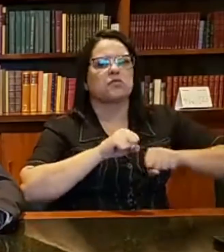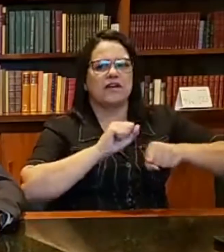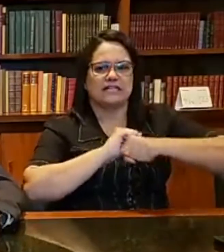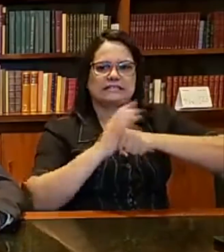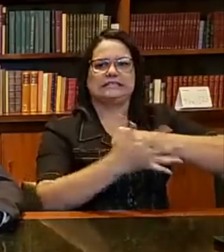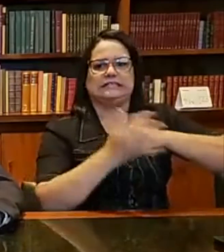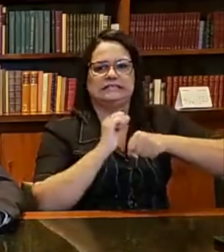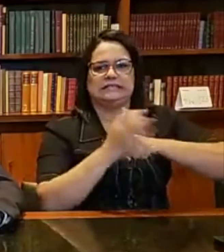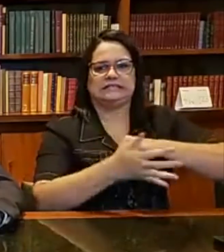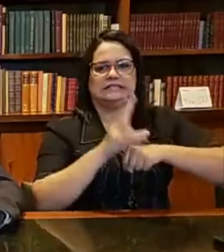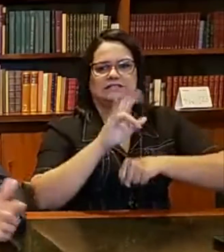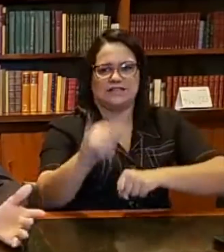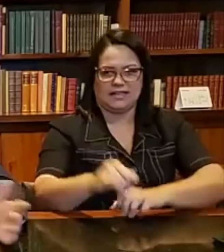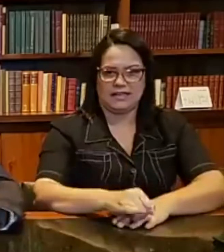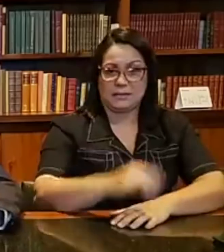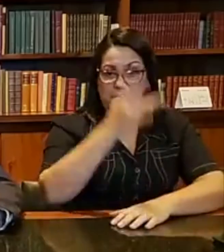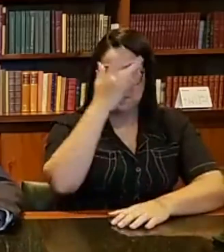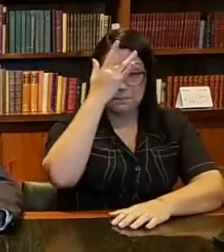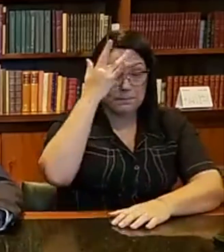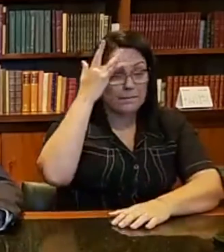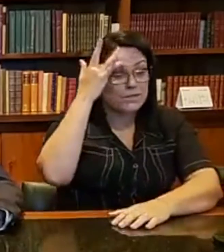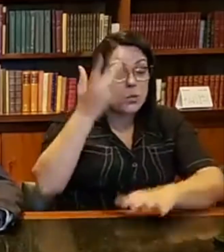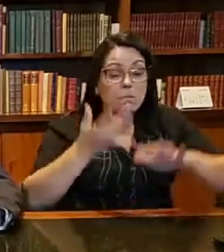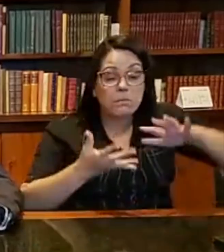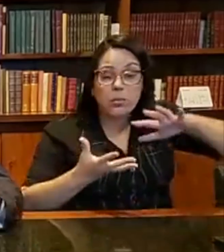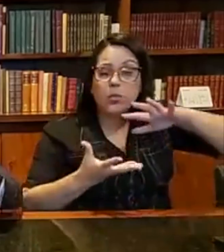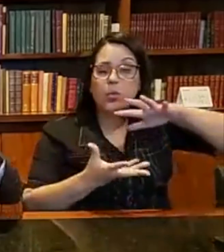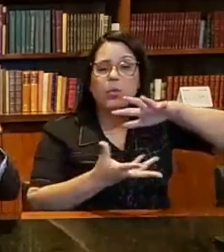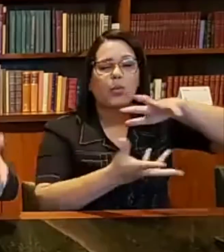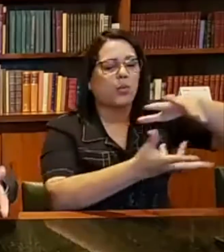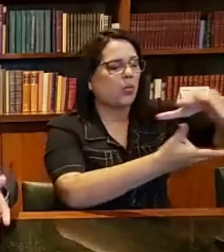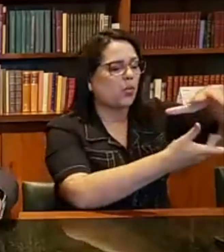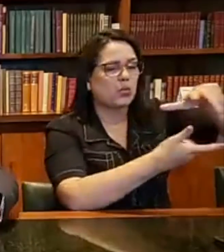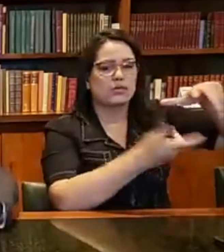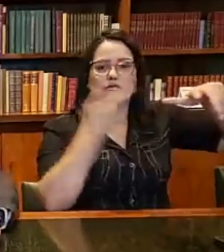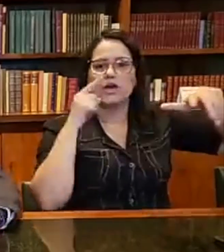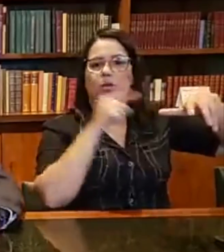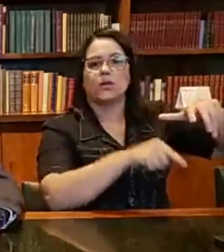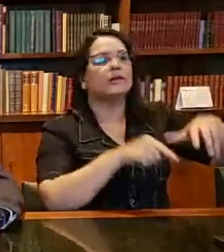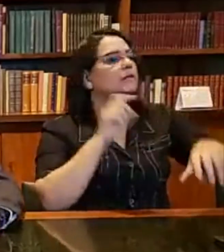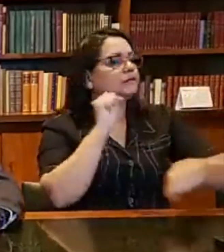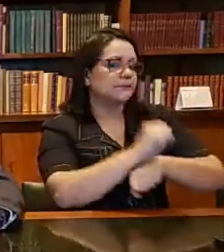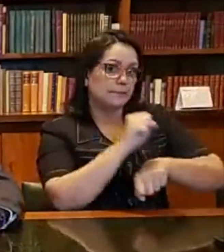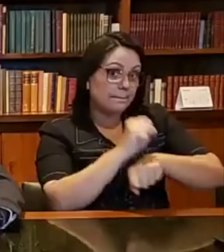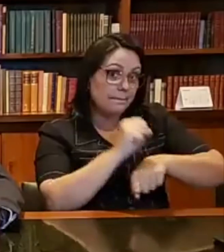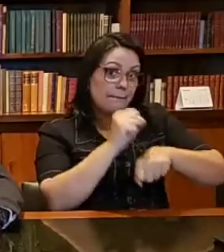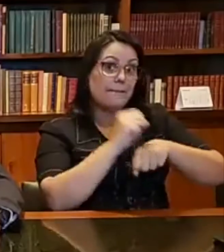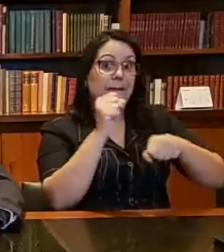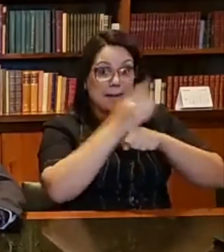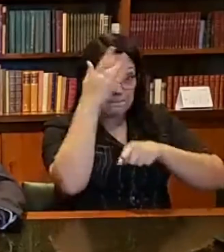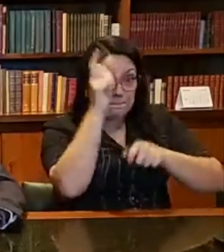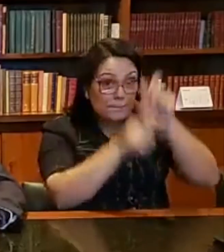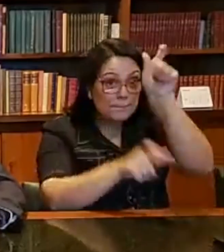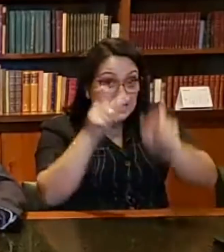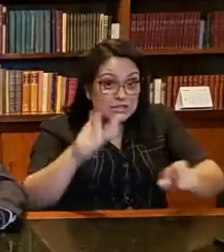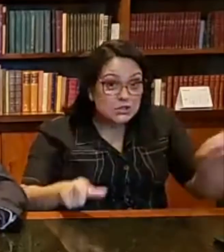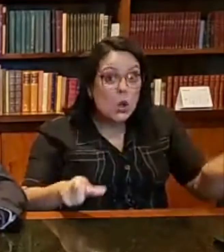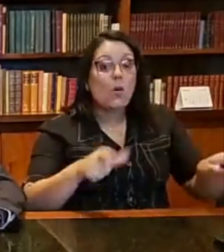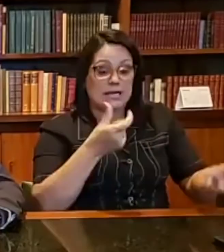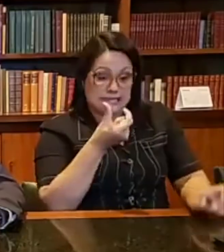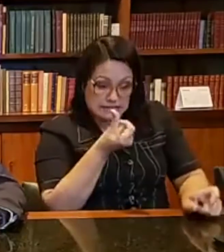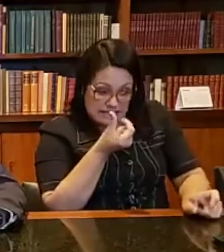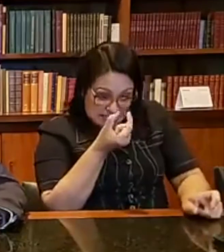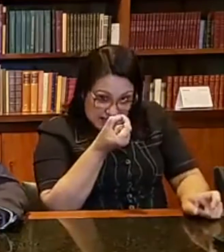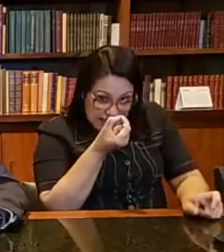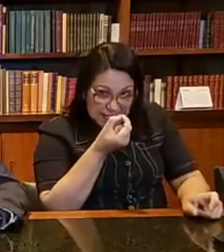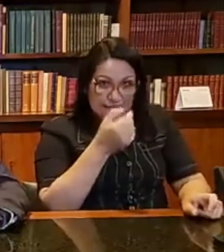a partir daí, diz a gente do mundo todo, é que o país começa realmente a entrar na normalidade e poder dizer que está